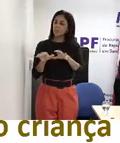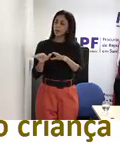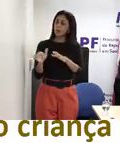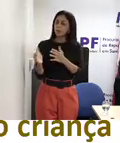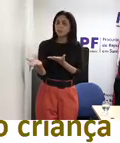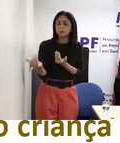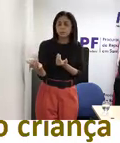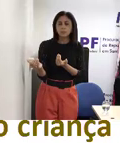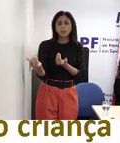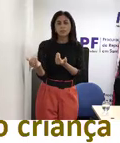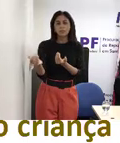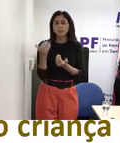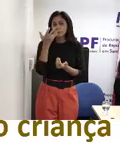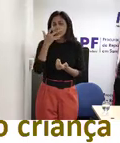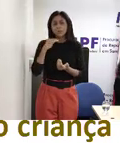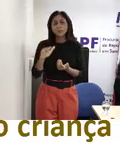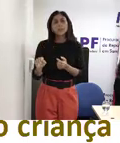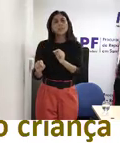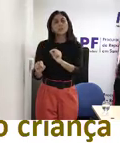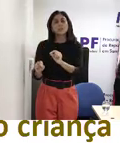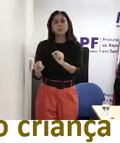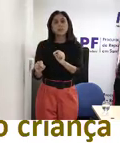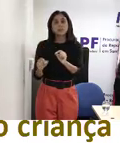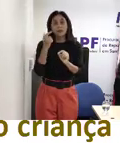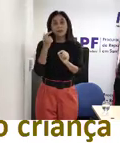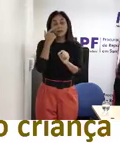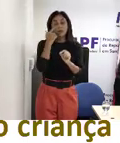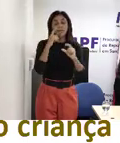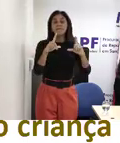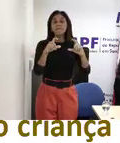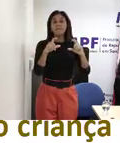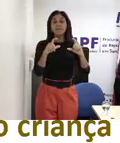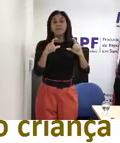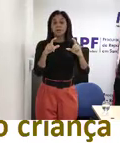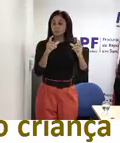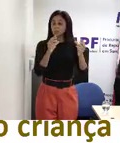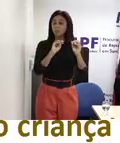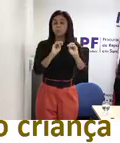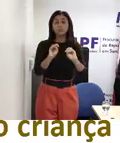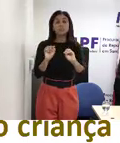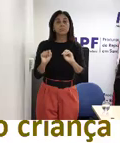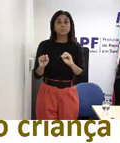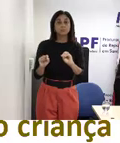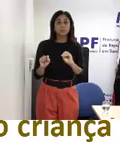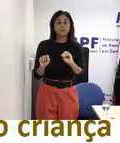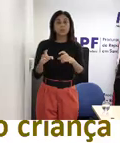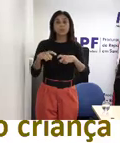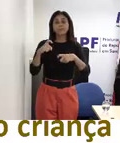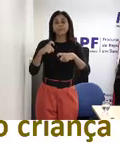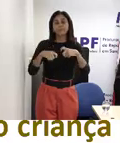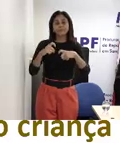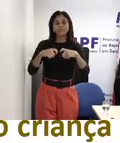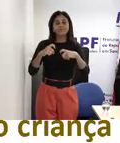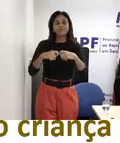seria o quê a retratação a representação de cena de sexo explícito ou pornográfico envolvendo uma criança adolescente o estatuto da criança